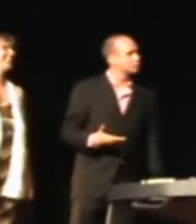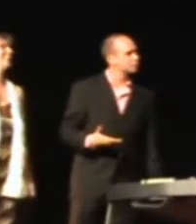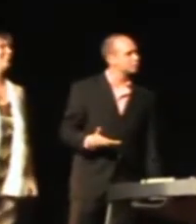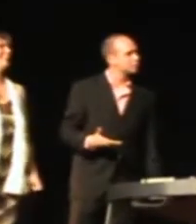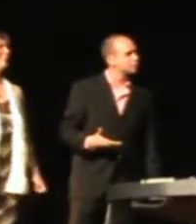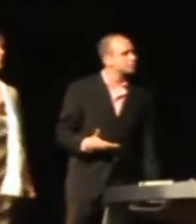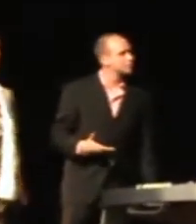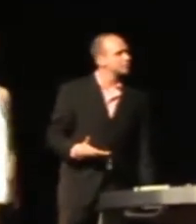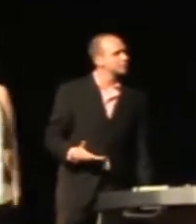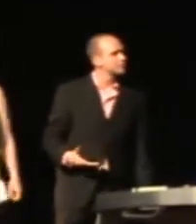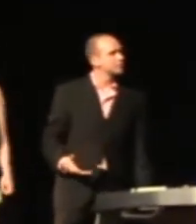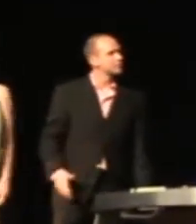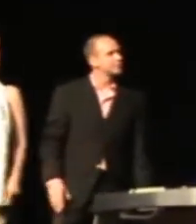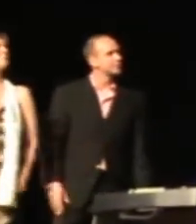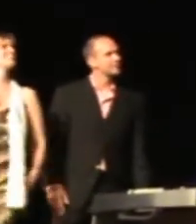En jullie helpen het sponsor?